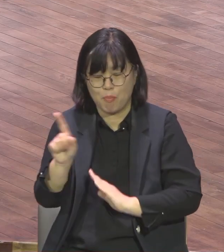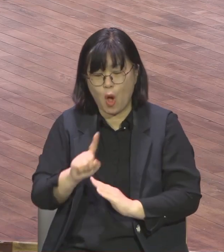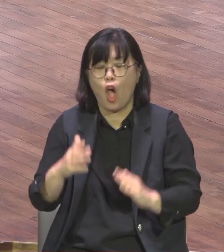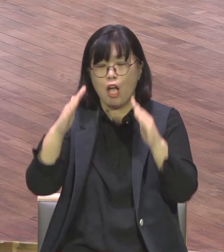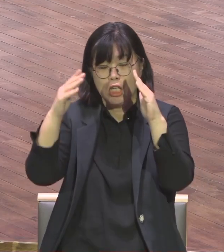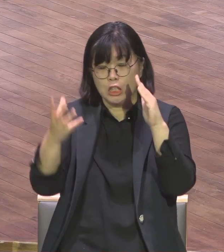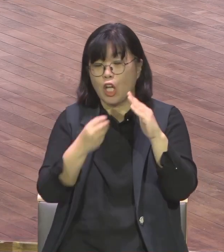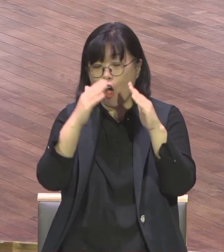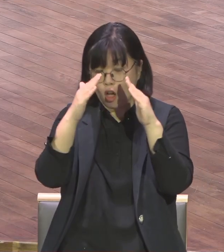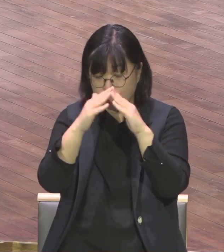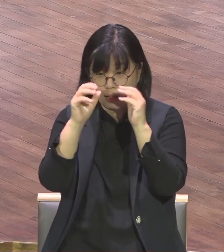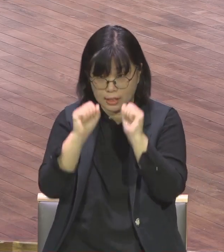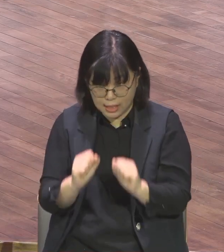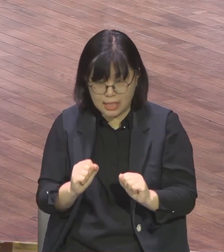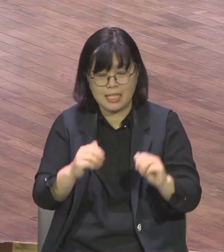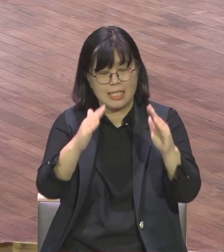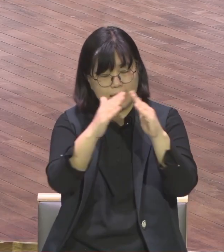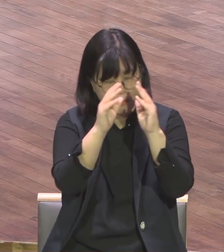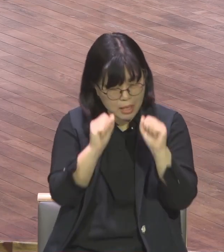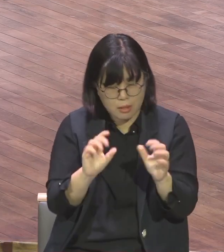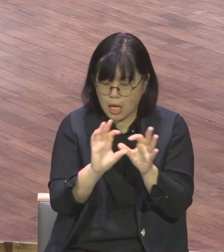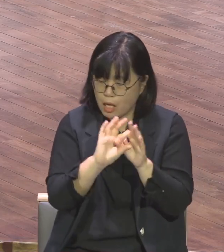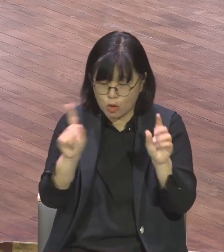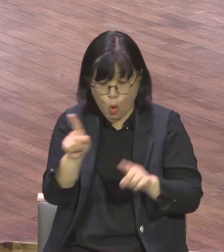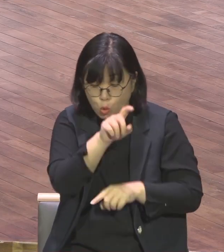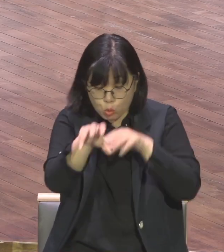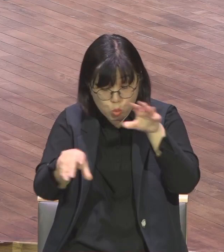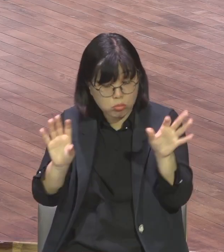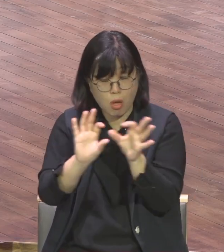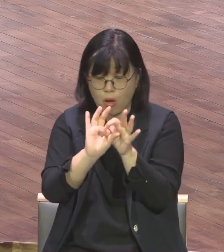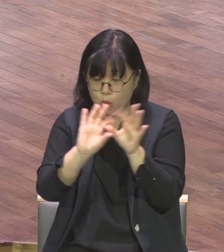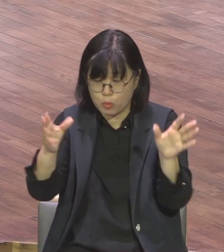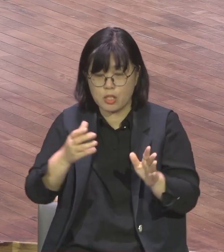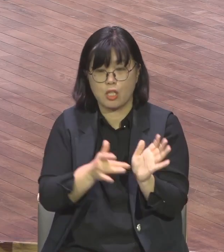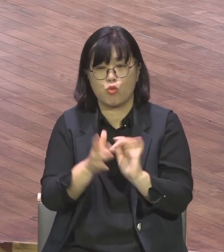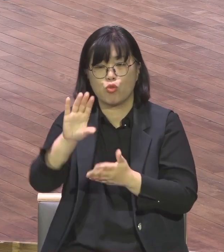가르치기와 전도하기를 그치지 아니하니라.